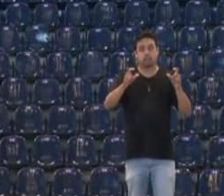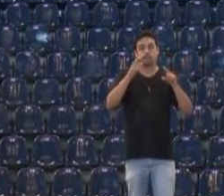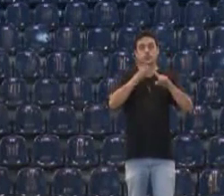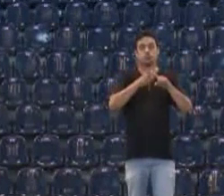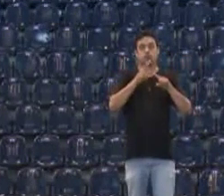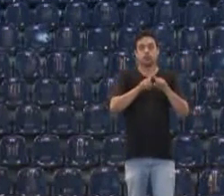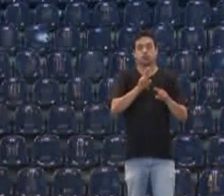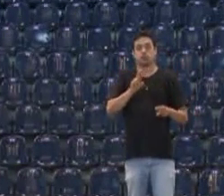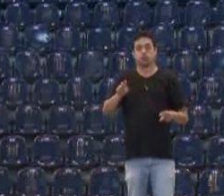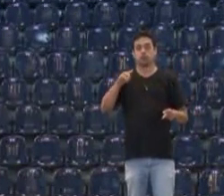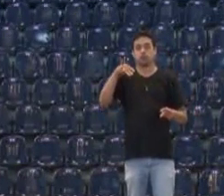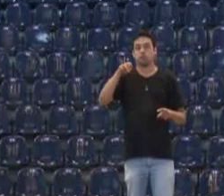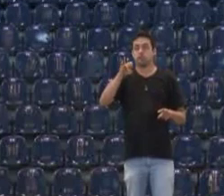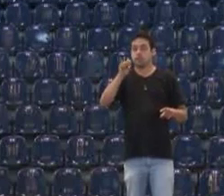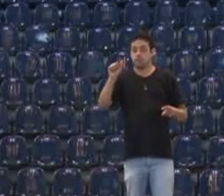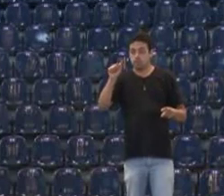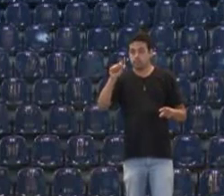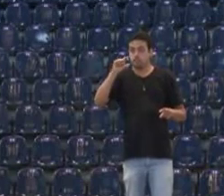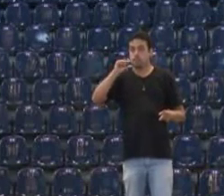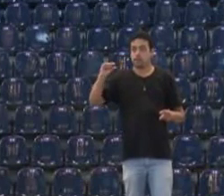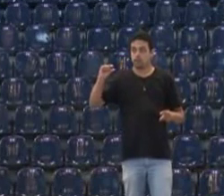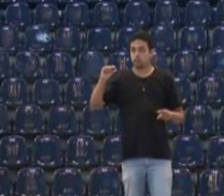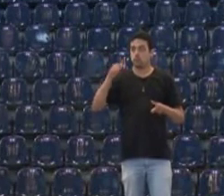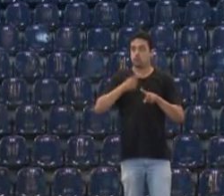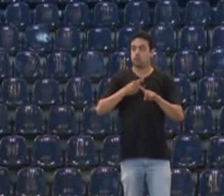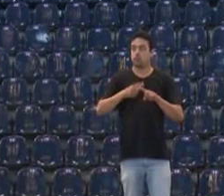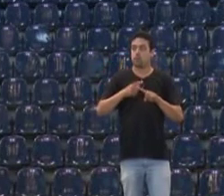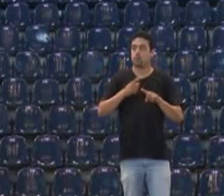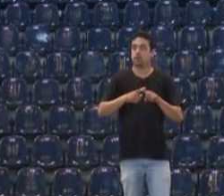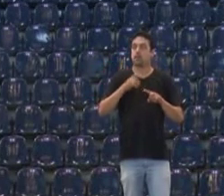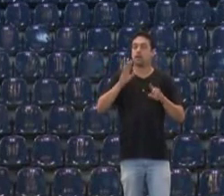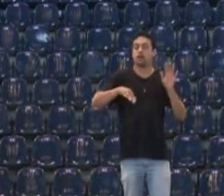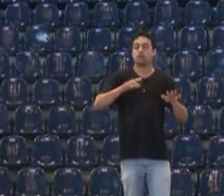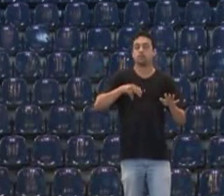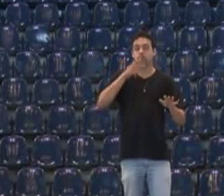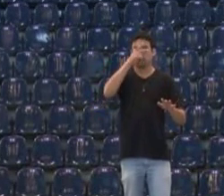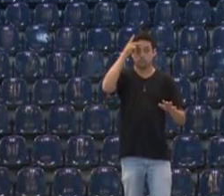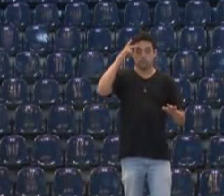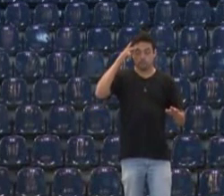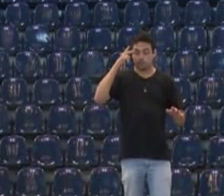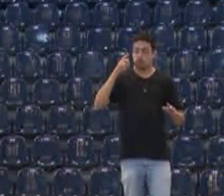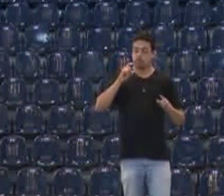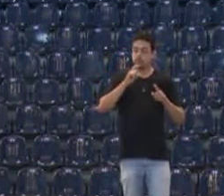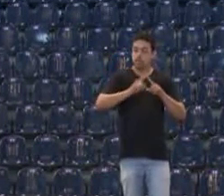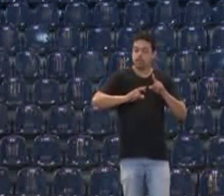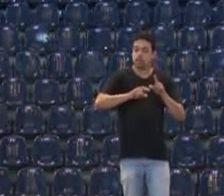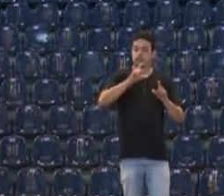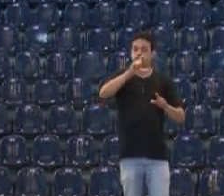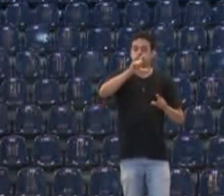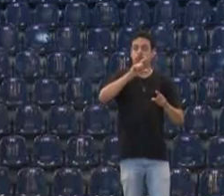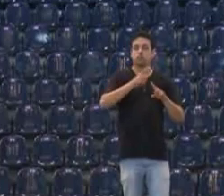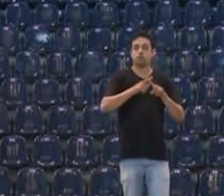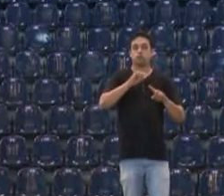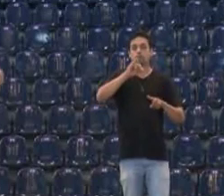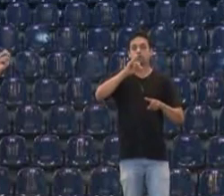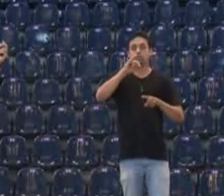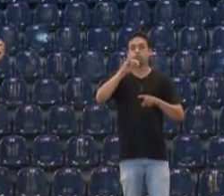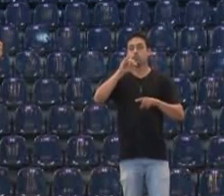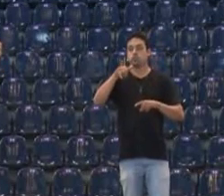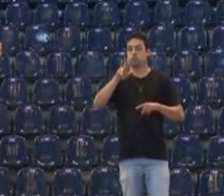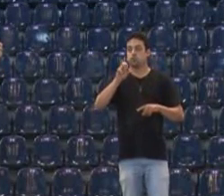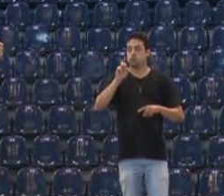letra minúscula. Às vezes os alunos põem nome de mês em redação com letra maiúscula. Junho, por exemplo, aos